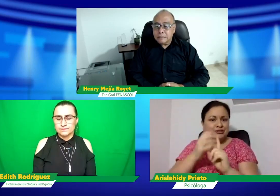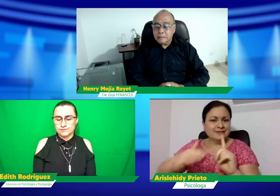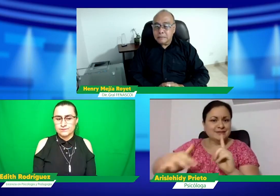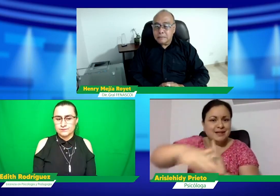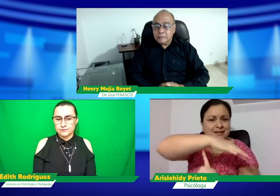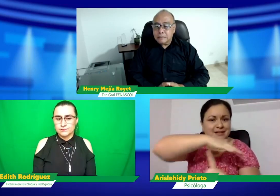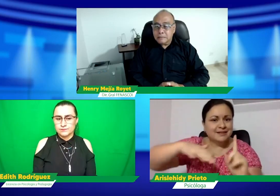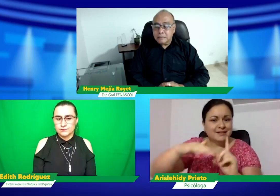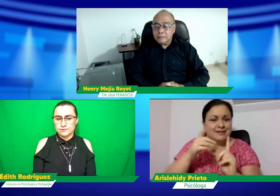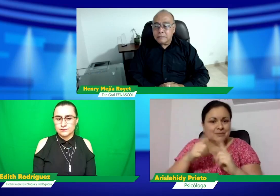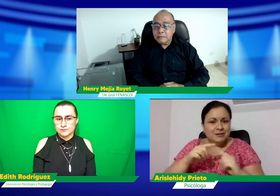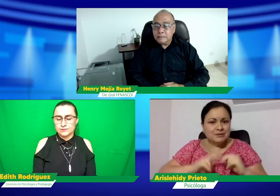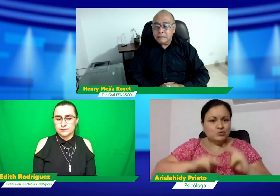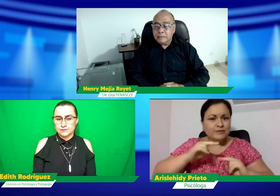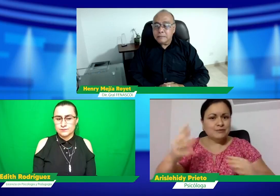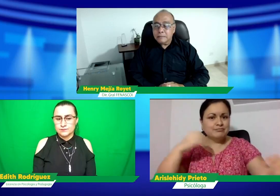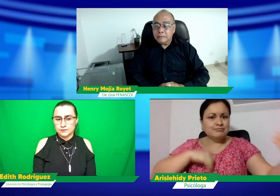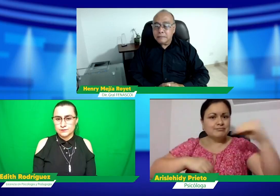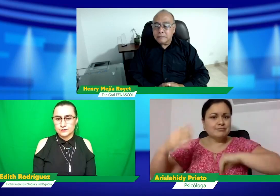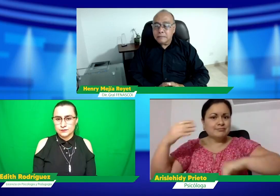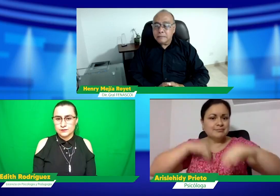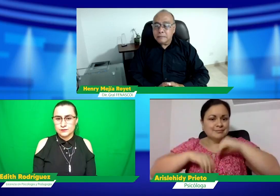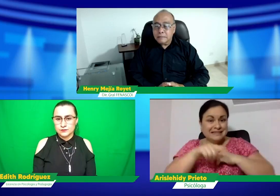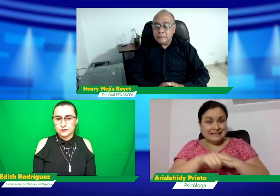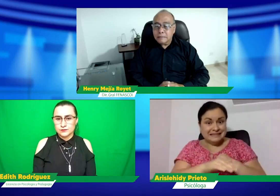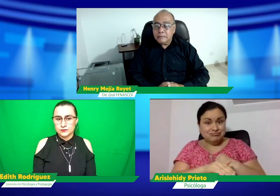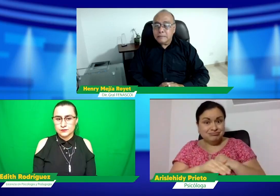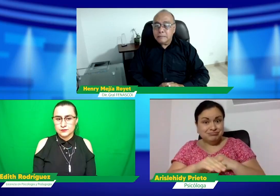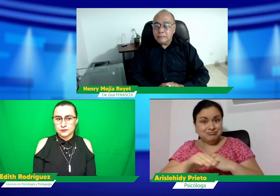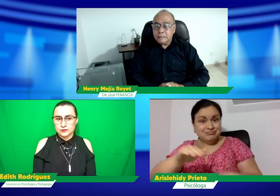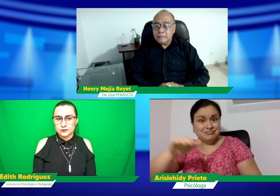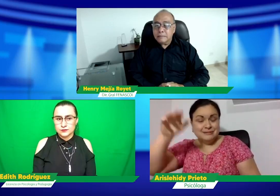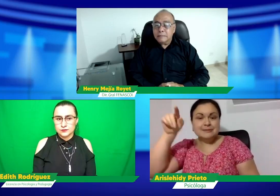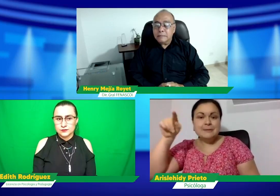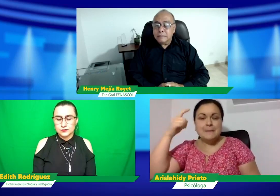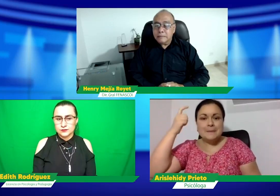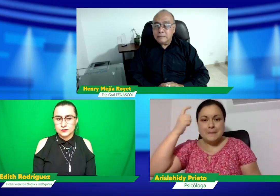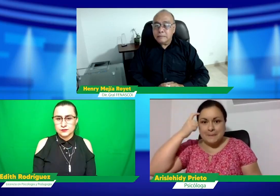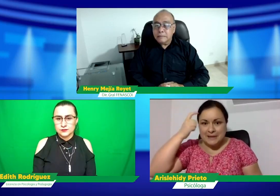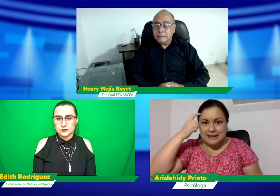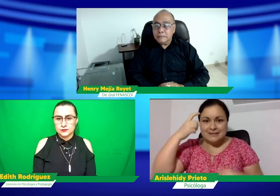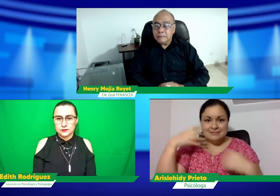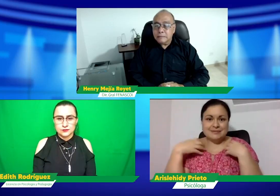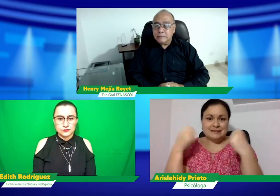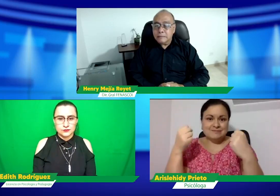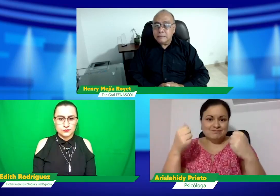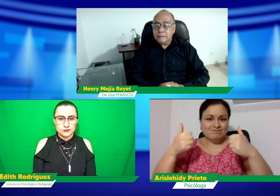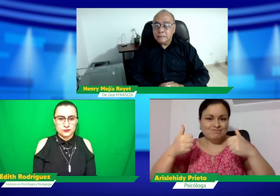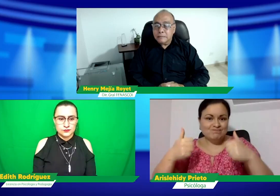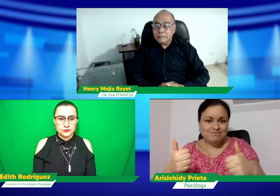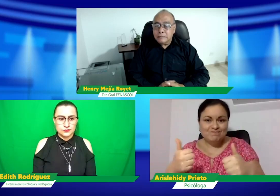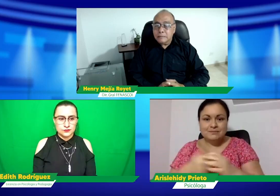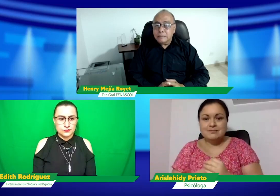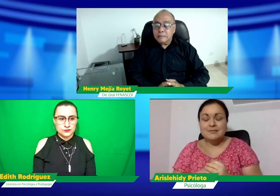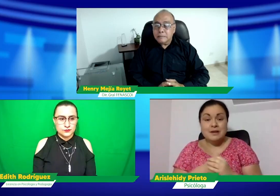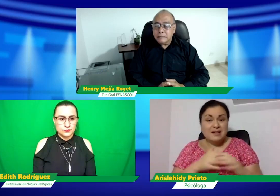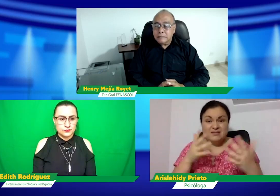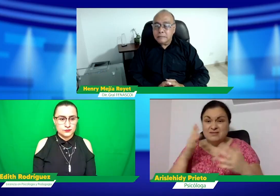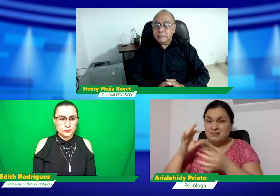esta construcción como ser humano. también esta construcción que tiene parte de la sociedad, eso es parte de la